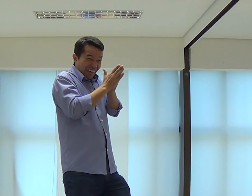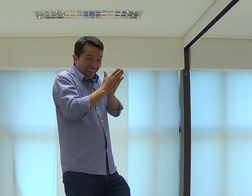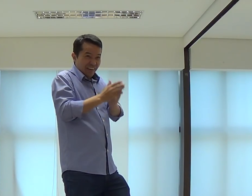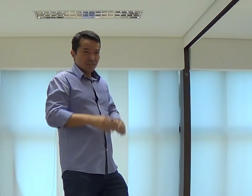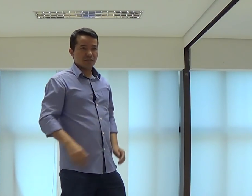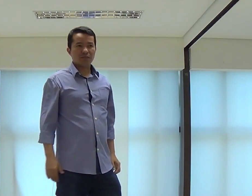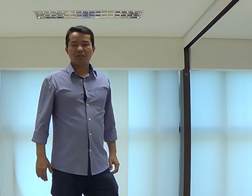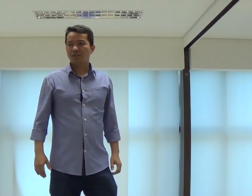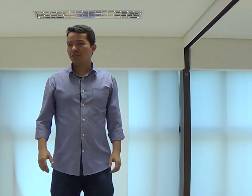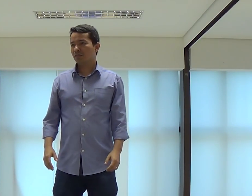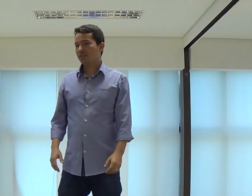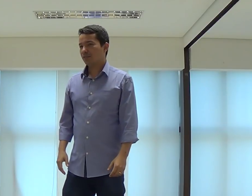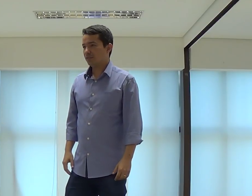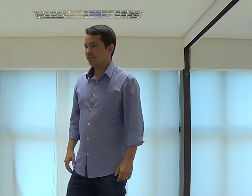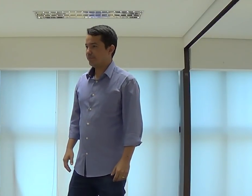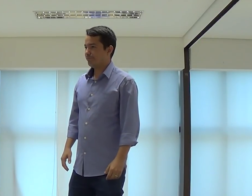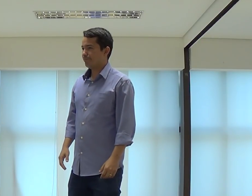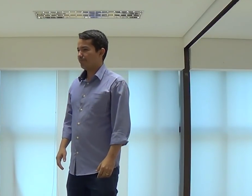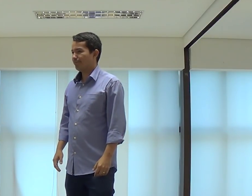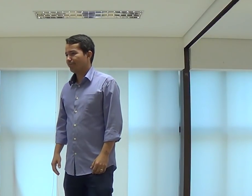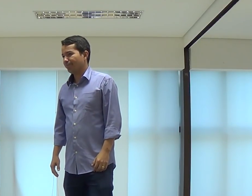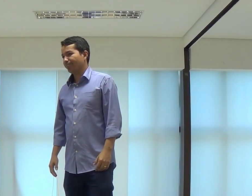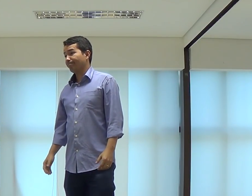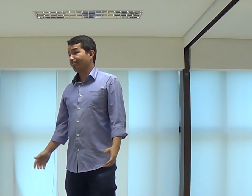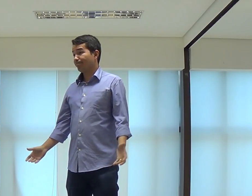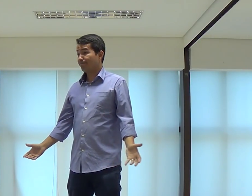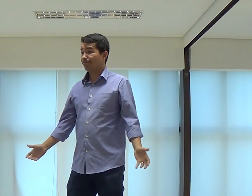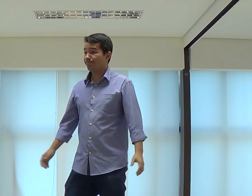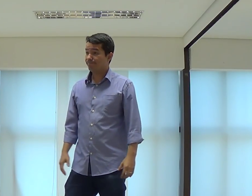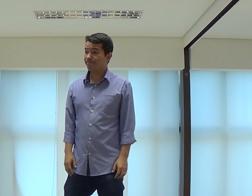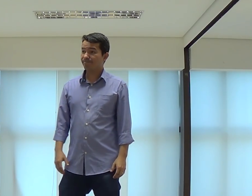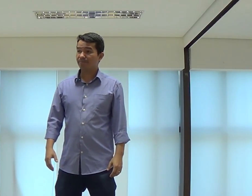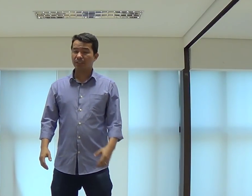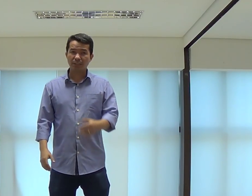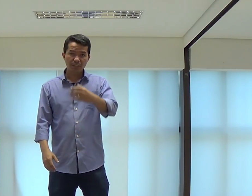muito bom ganhar presente. Não é?